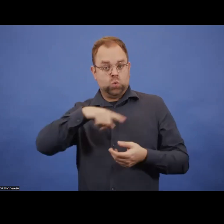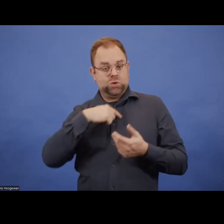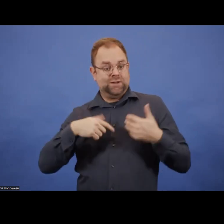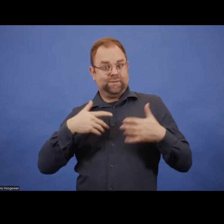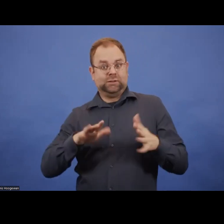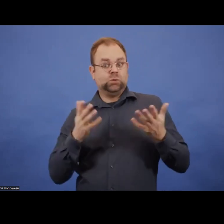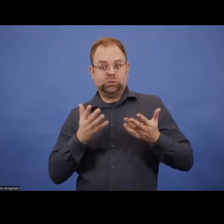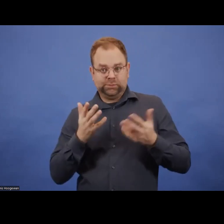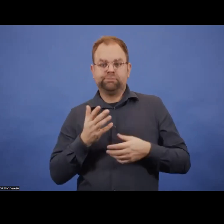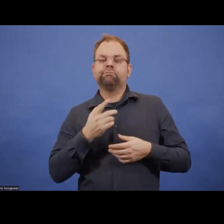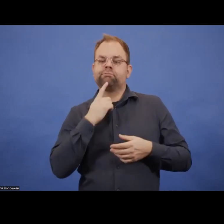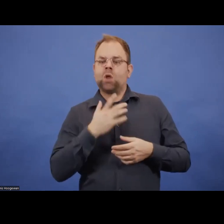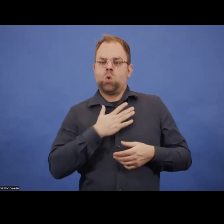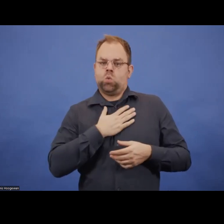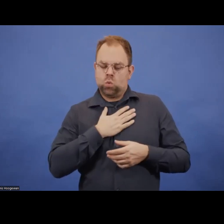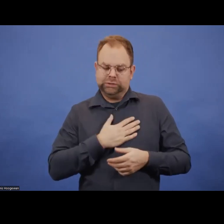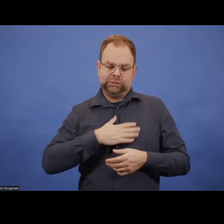que